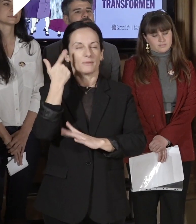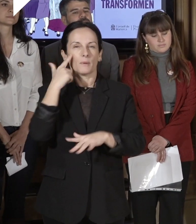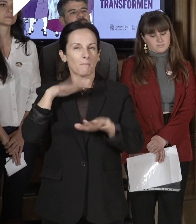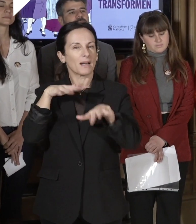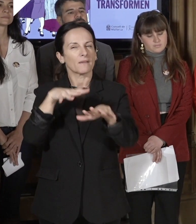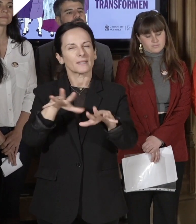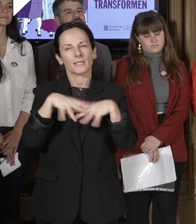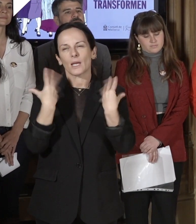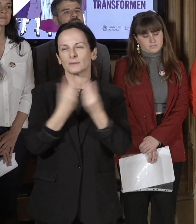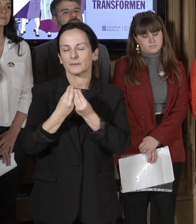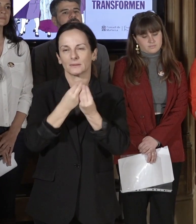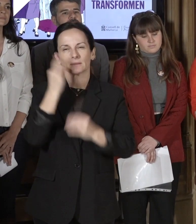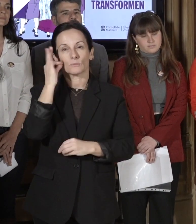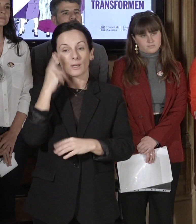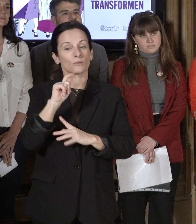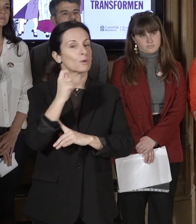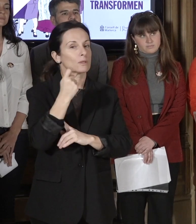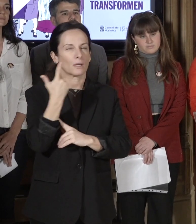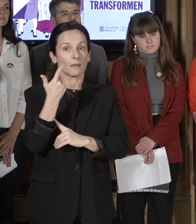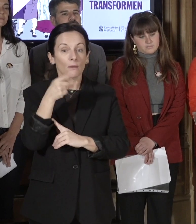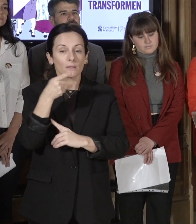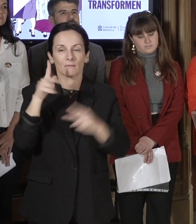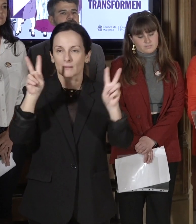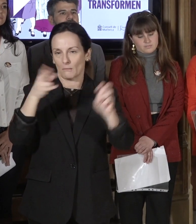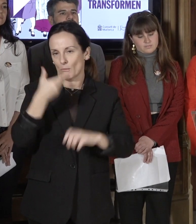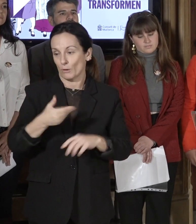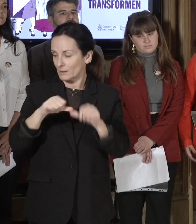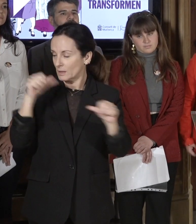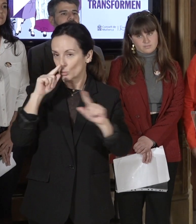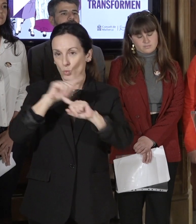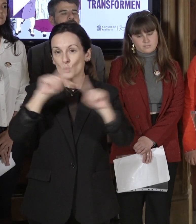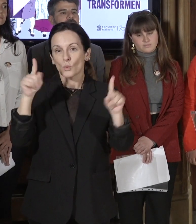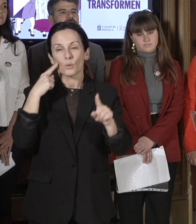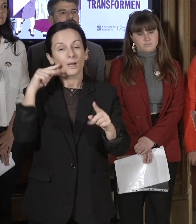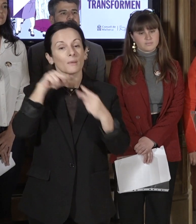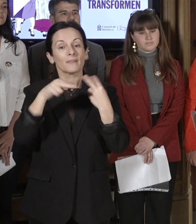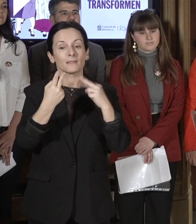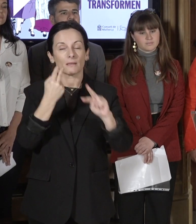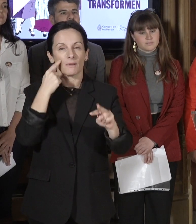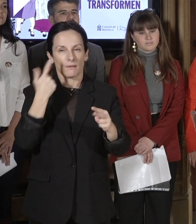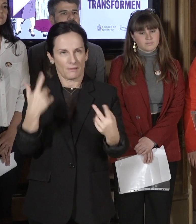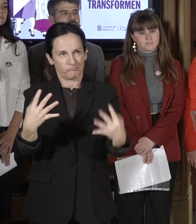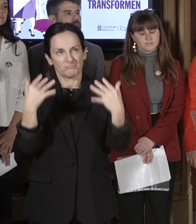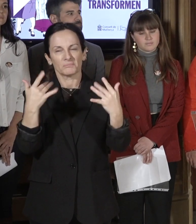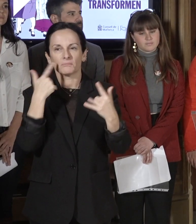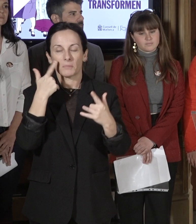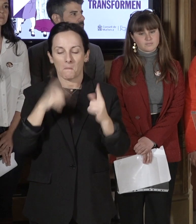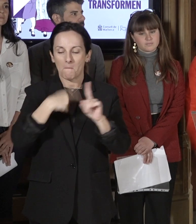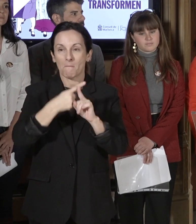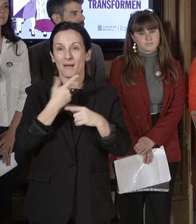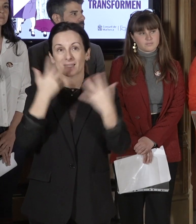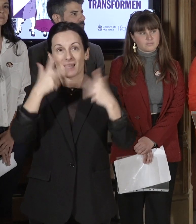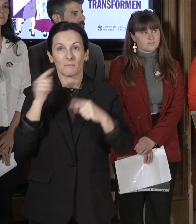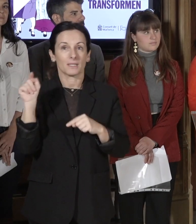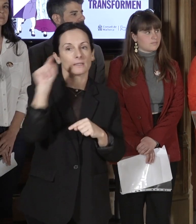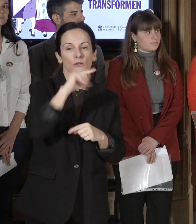massiva, va ser molt important i sense precedents. I no només per la visibilitat aconseguida i les polítiques que s'han impulsat a totes les